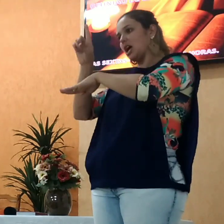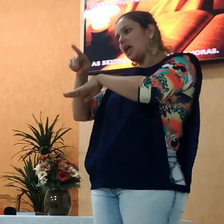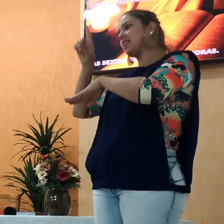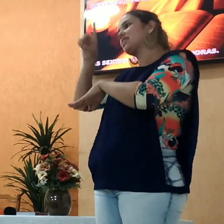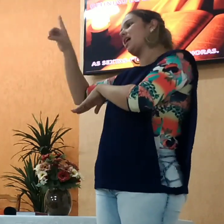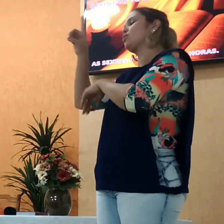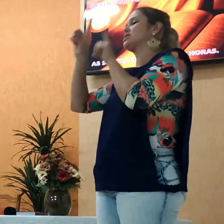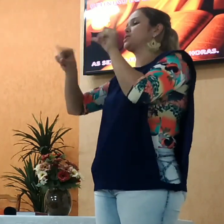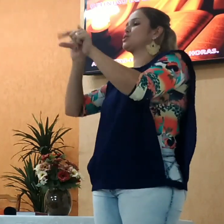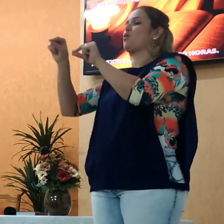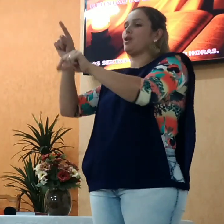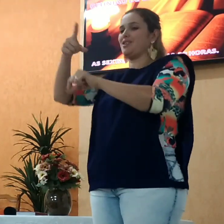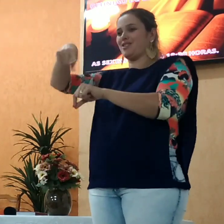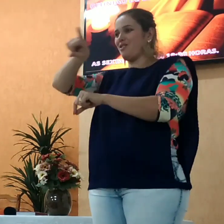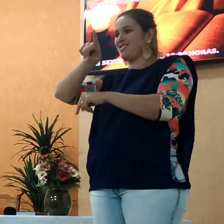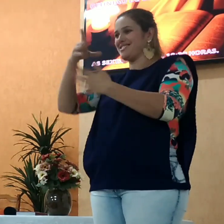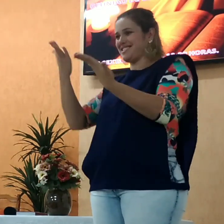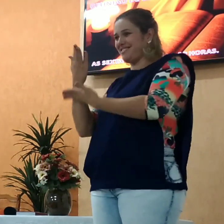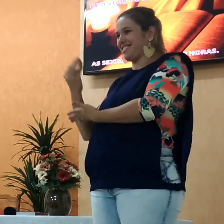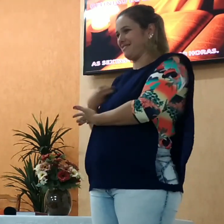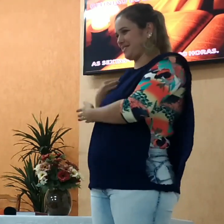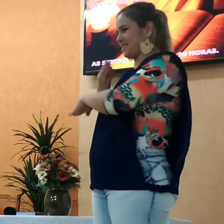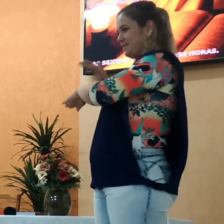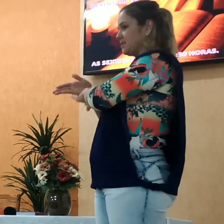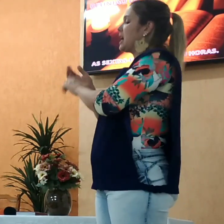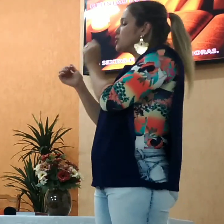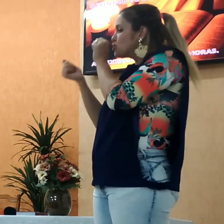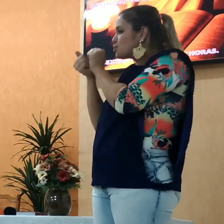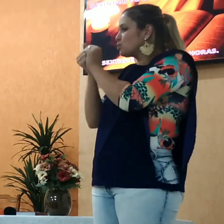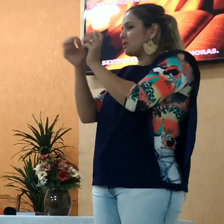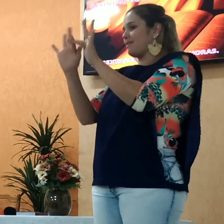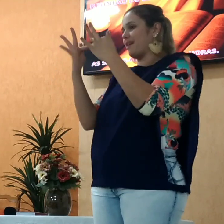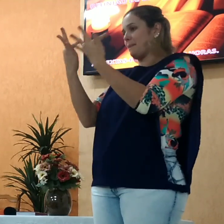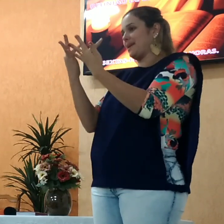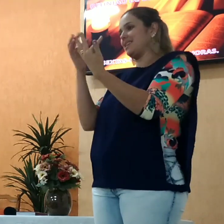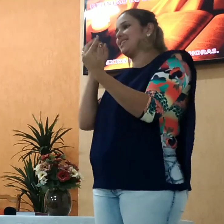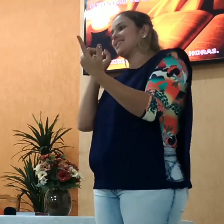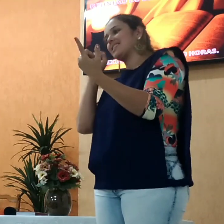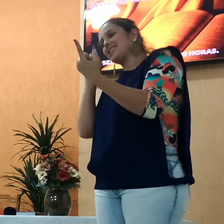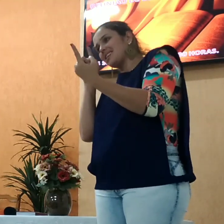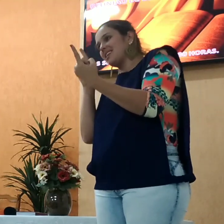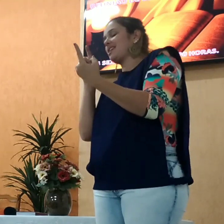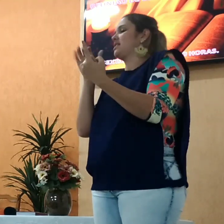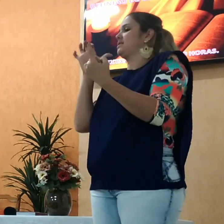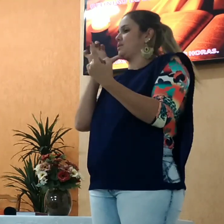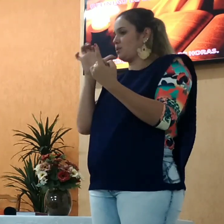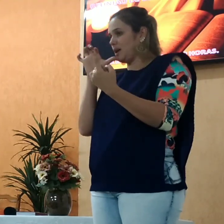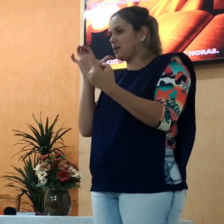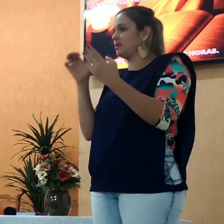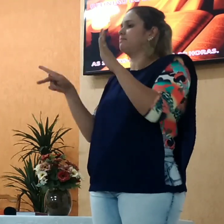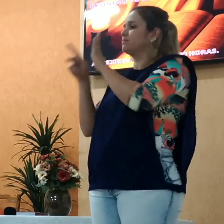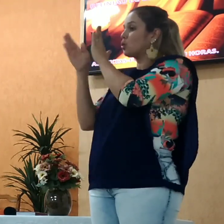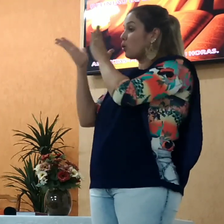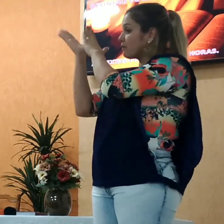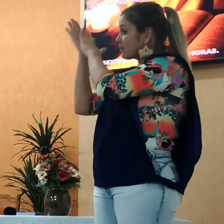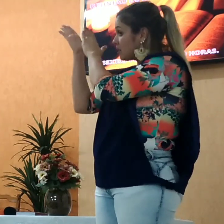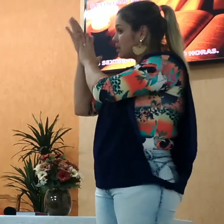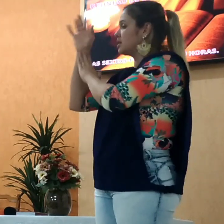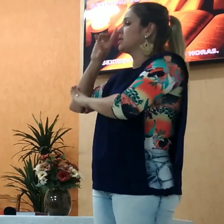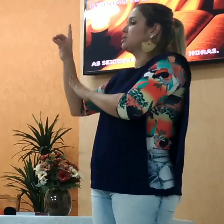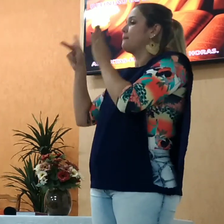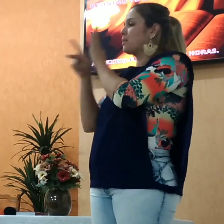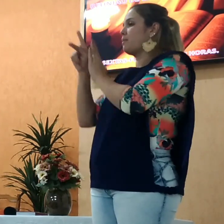esse privilégio de nós estarmos aqui junto com essa família, louvando, glorificando a Deus, rendendo ações de graça ao